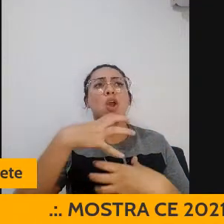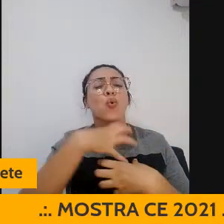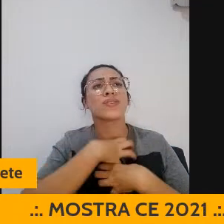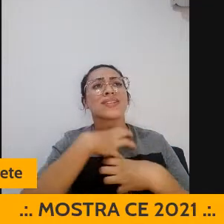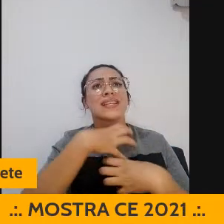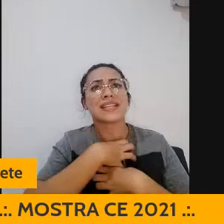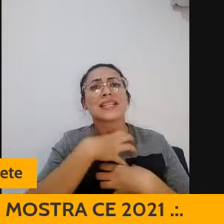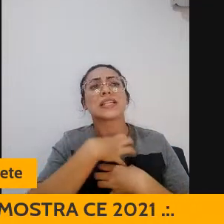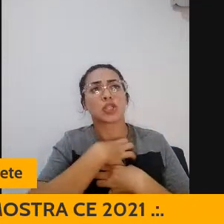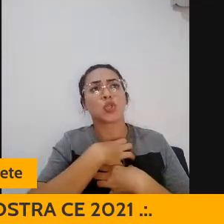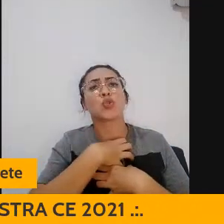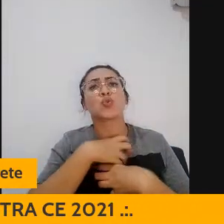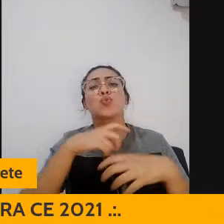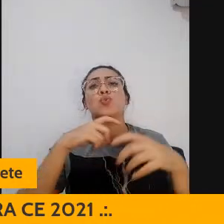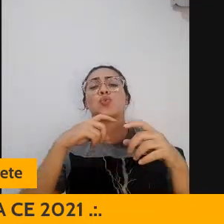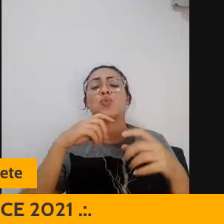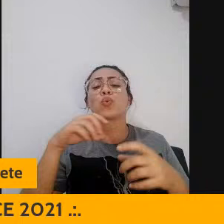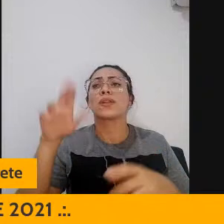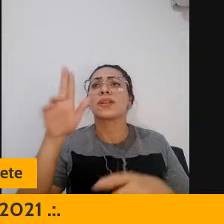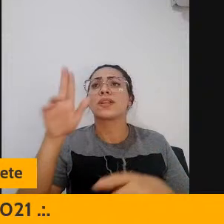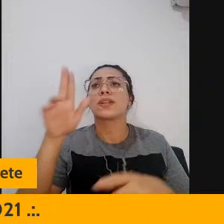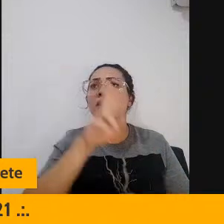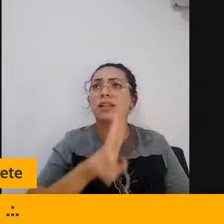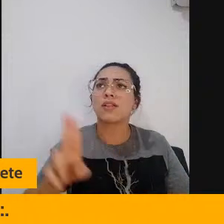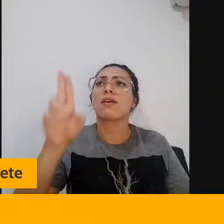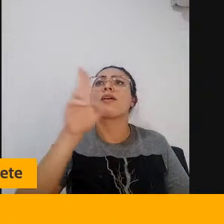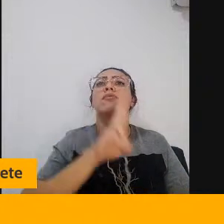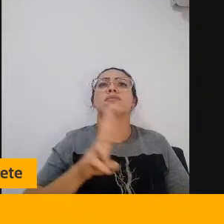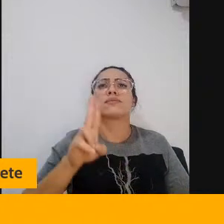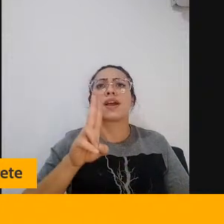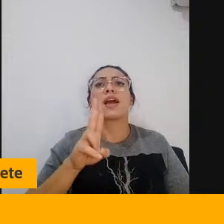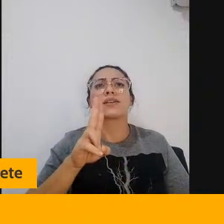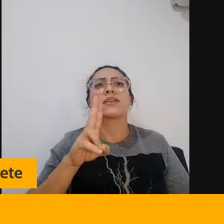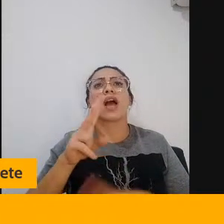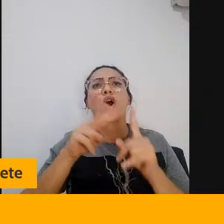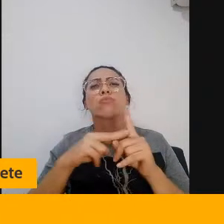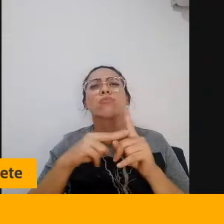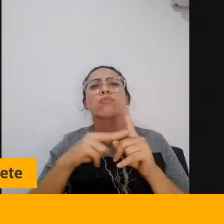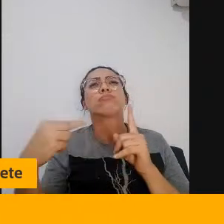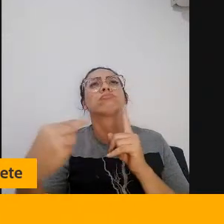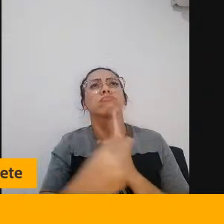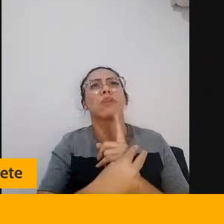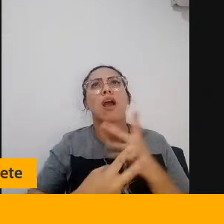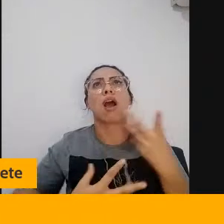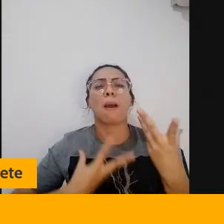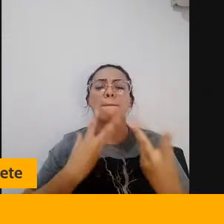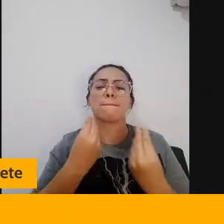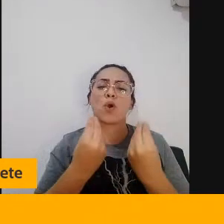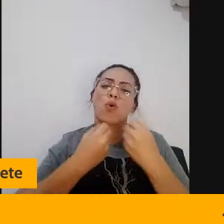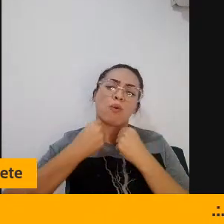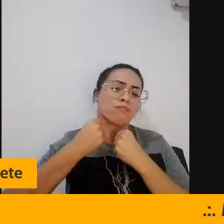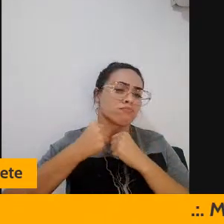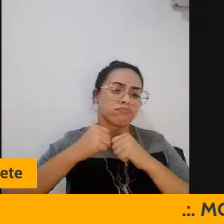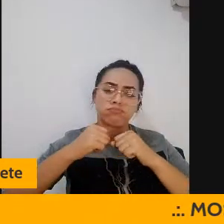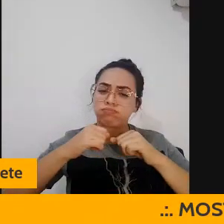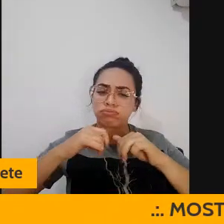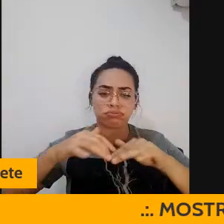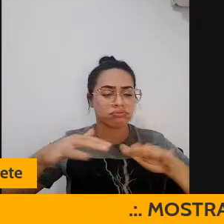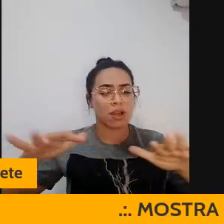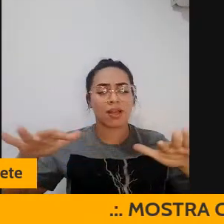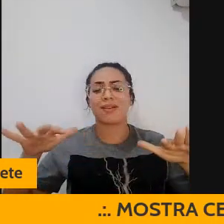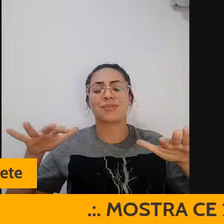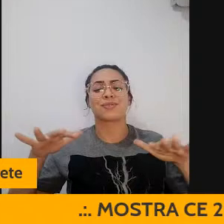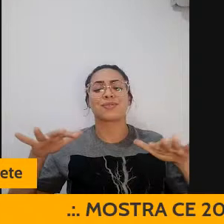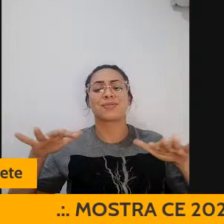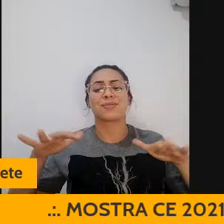o sentido de uma universidade, numa perspectiva muito mais ampla do processo de